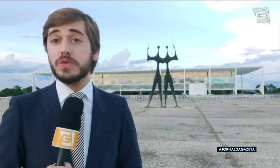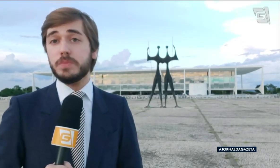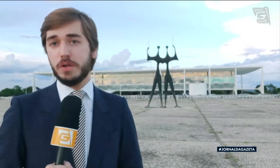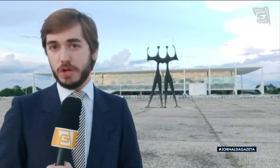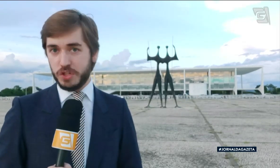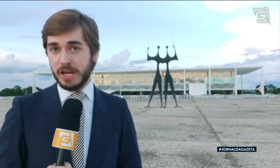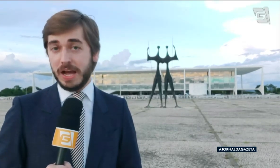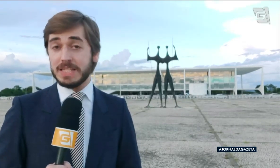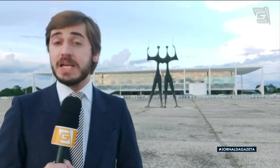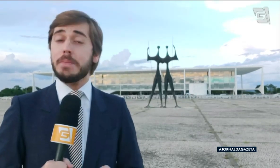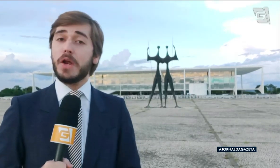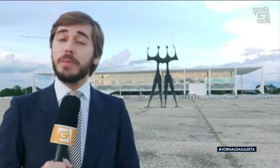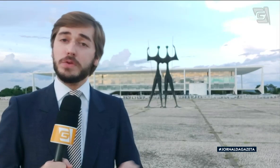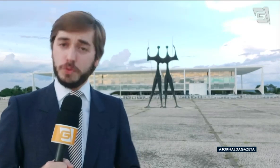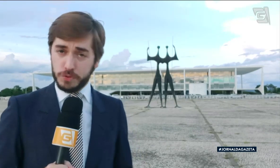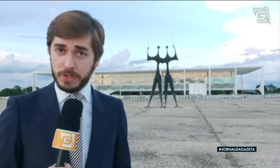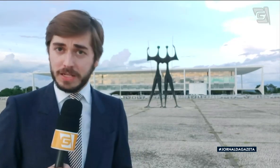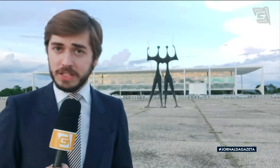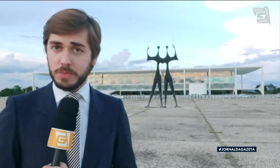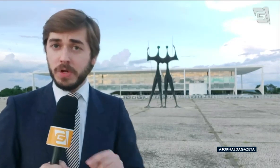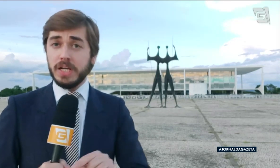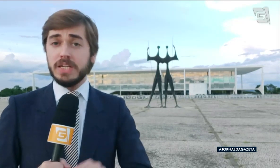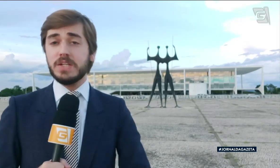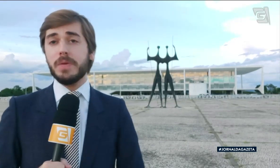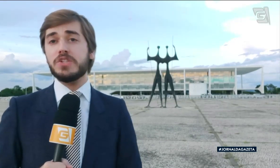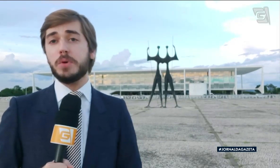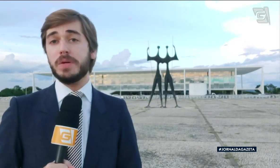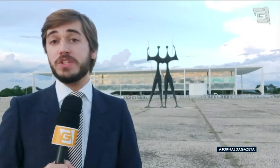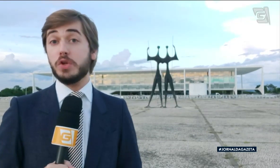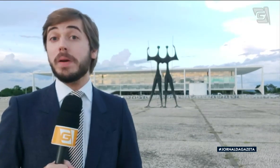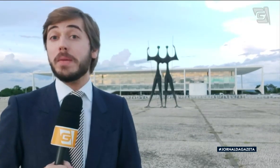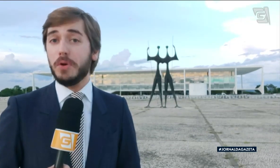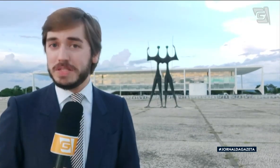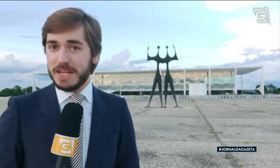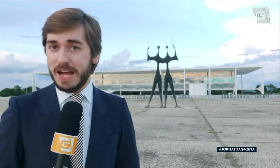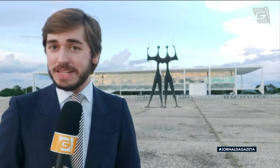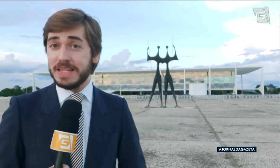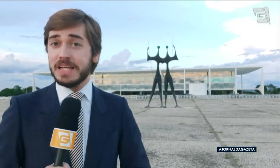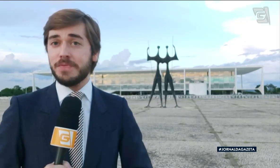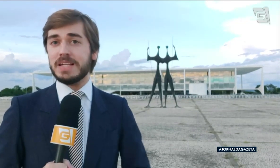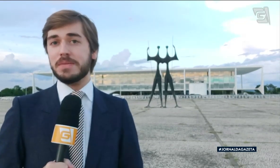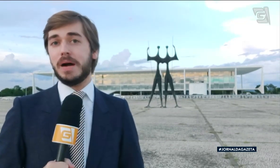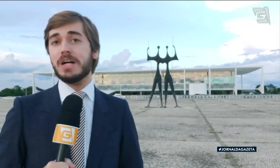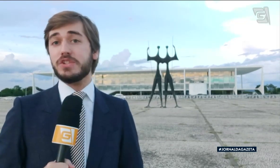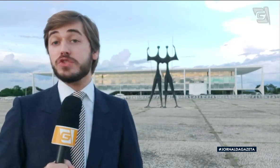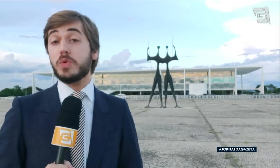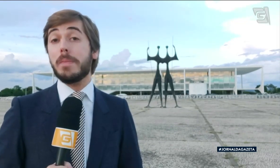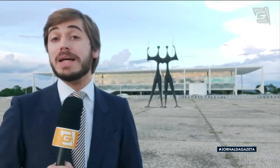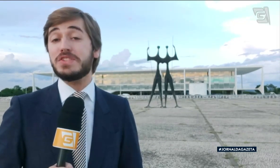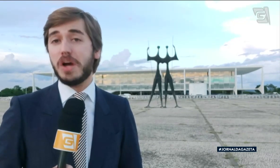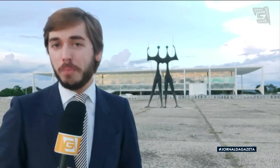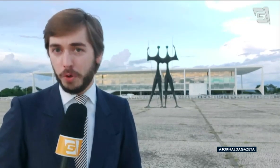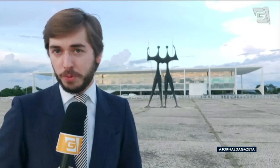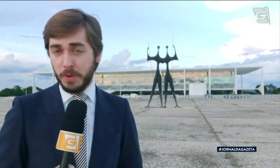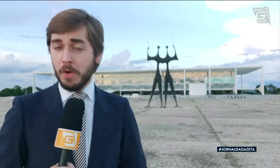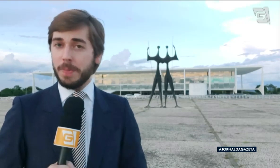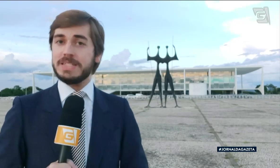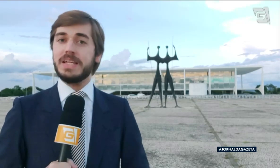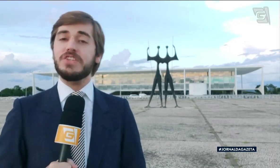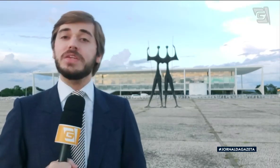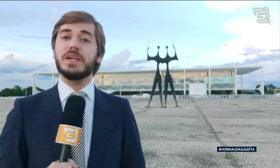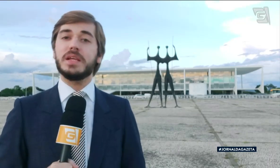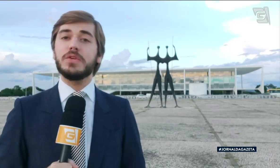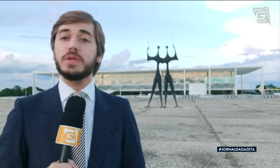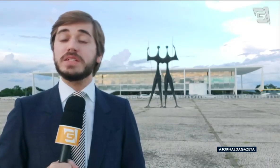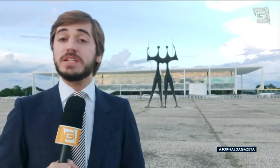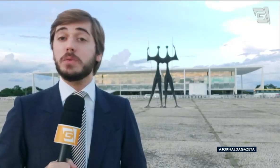de um milhão e setecentos milhões de reais para aumento do funcionalismo inicialmente o prometido para policiais que fazem parte de sua base de